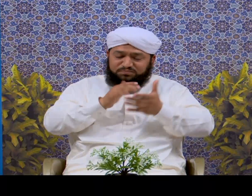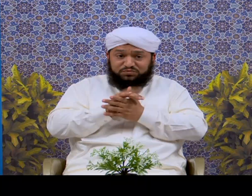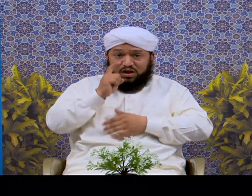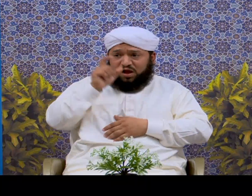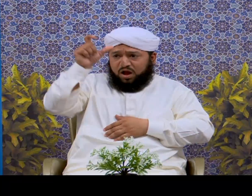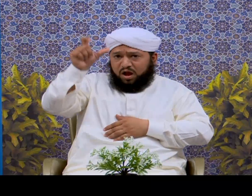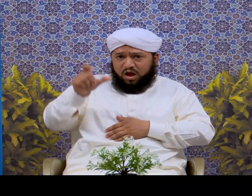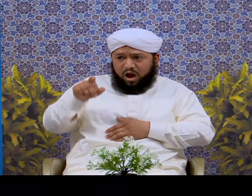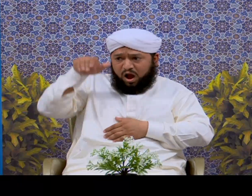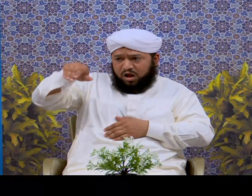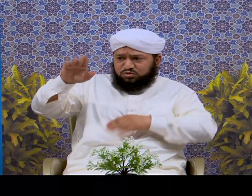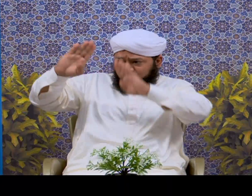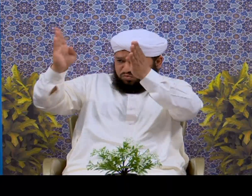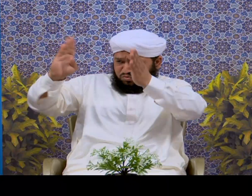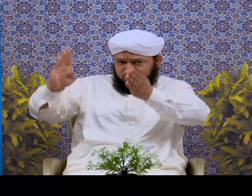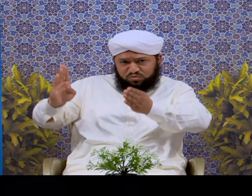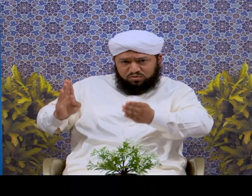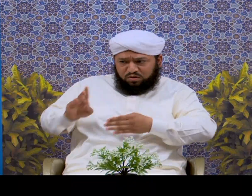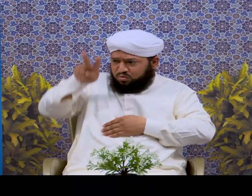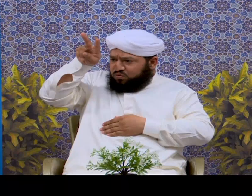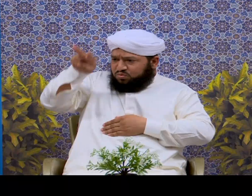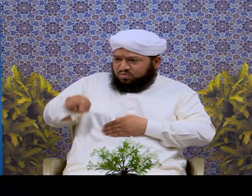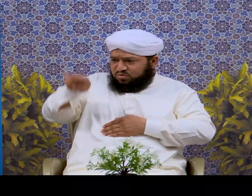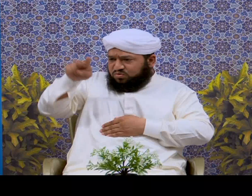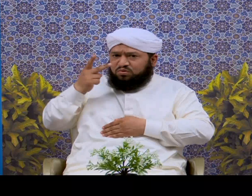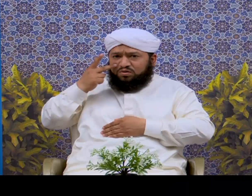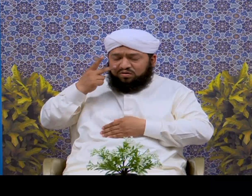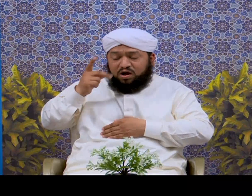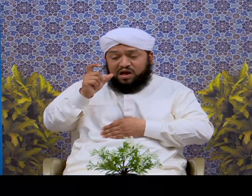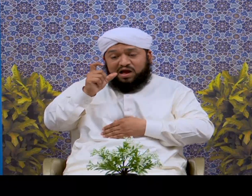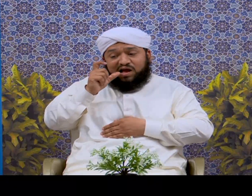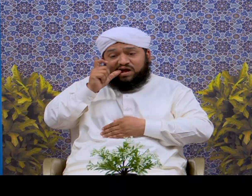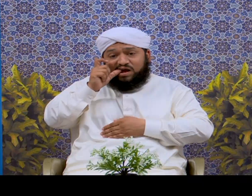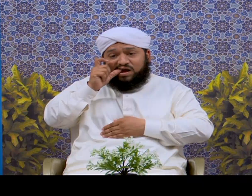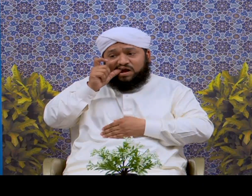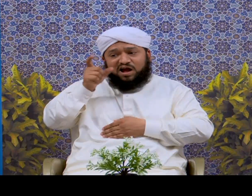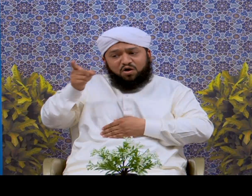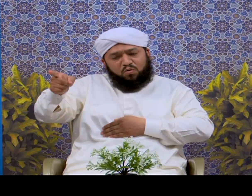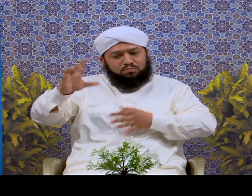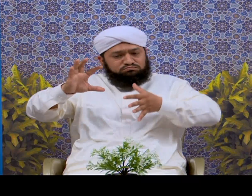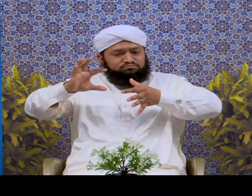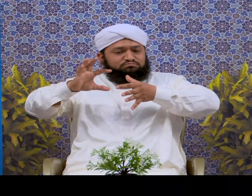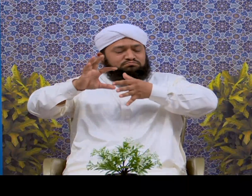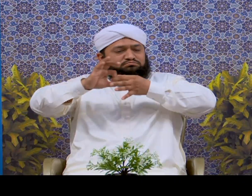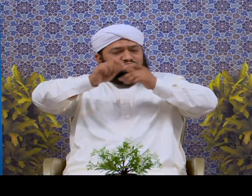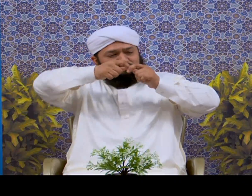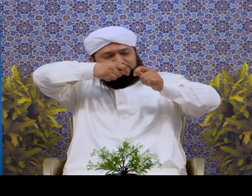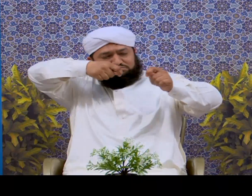کے محاسن یعنی حسن و جمال کی طرف دیکھنا شیطان کے زہر میں بجھے ہوئے تیروں میں سے ایک تیر